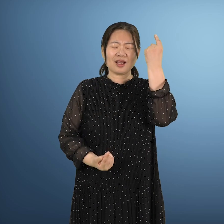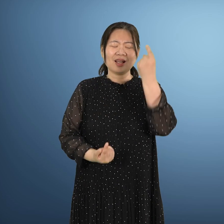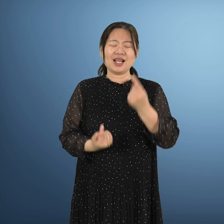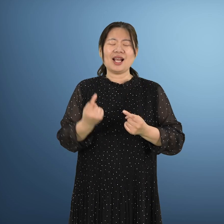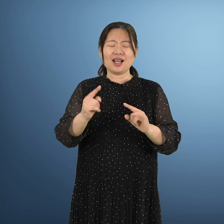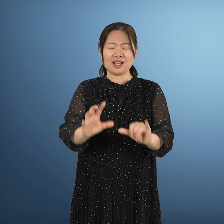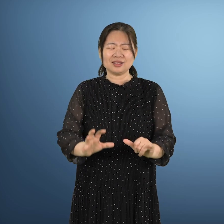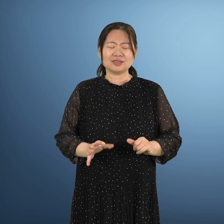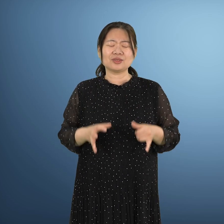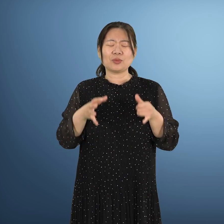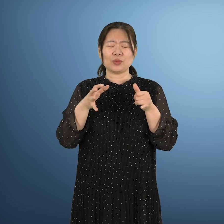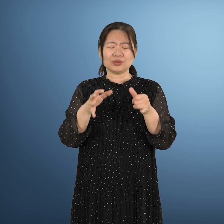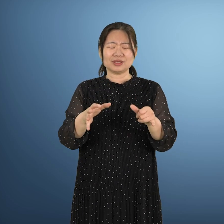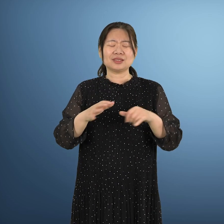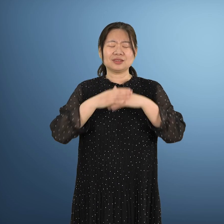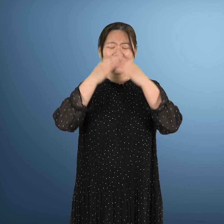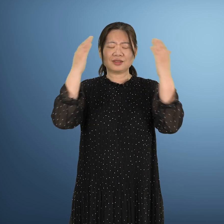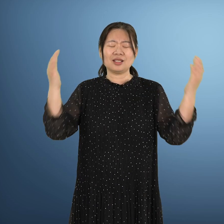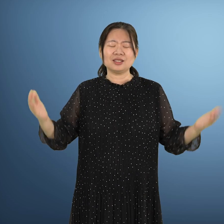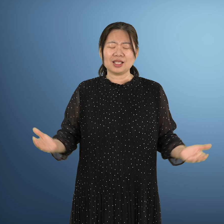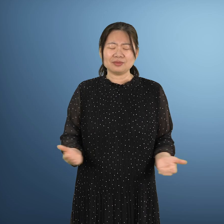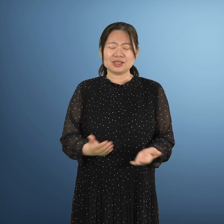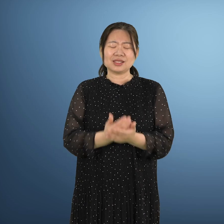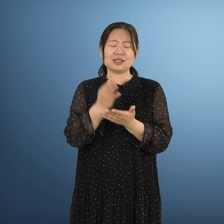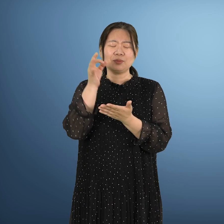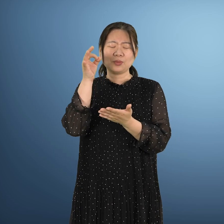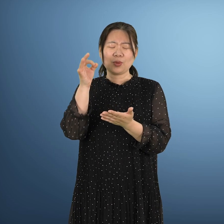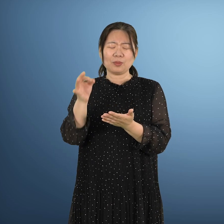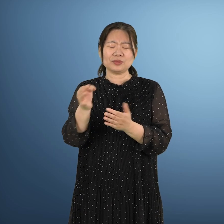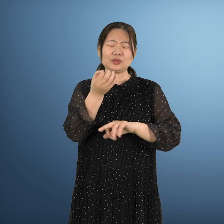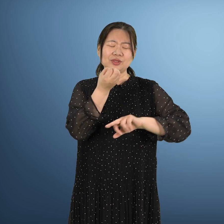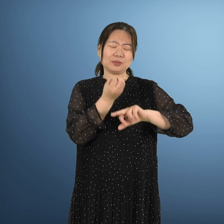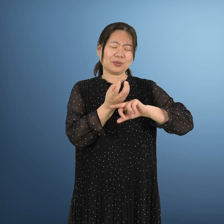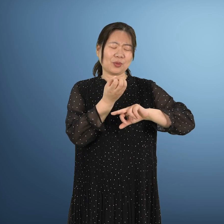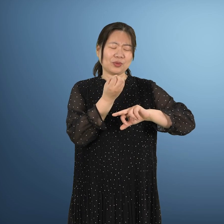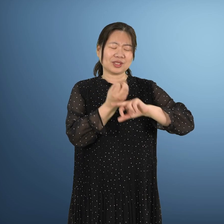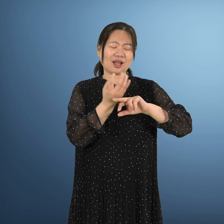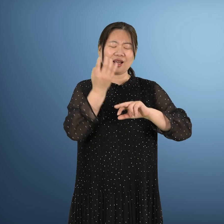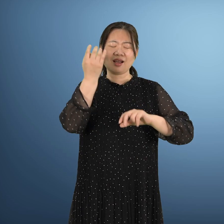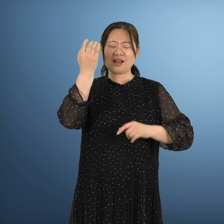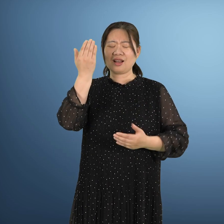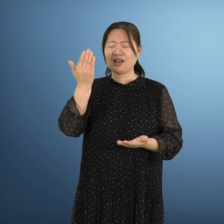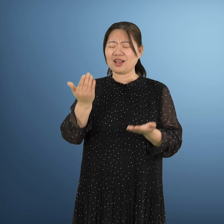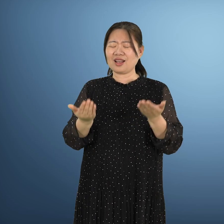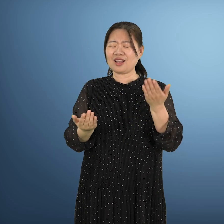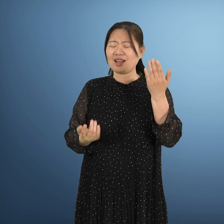이 세상 모든 값진